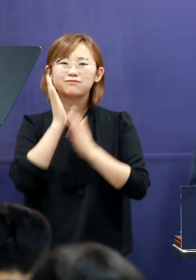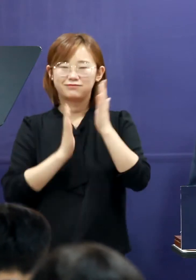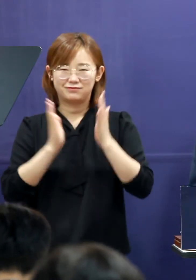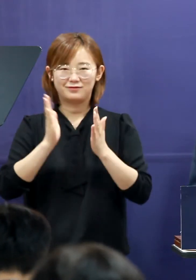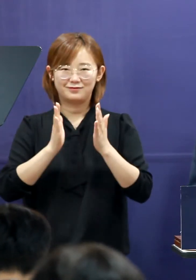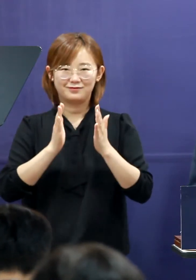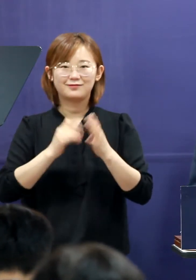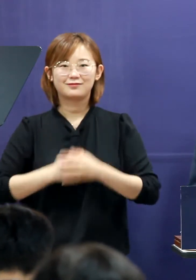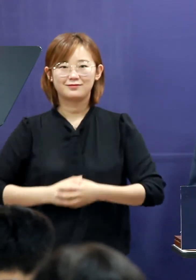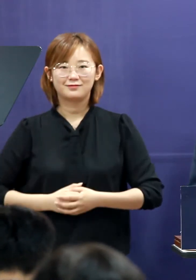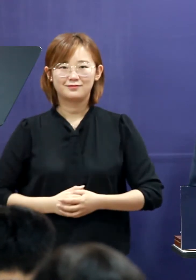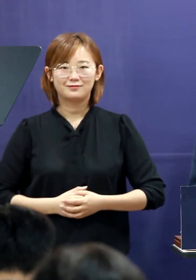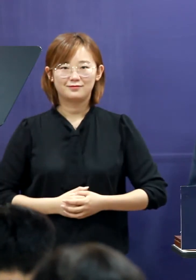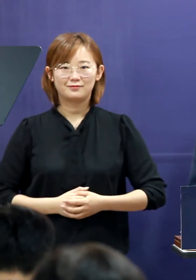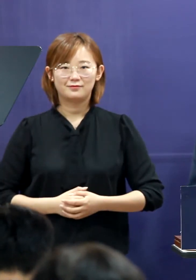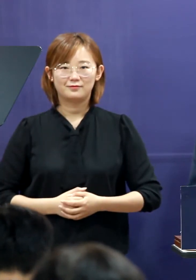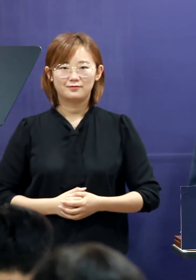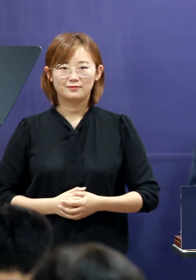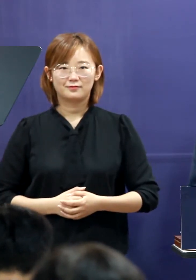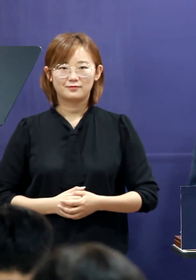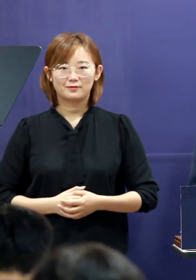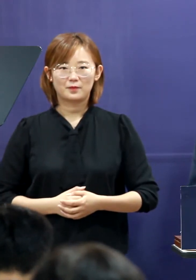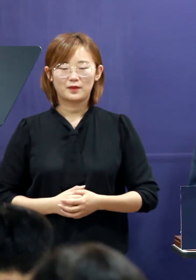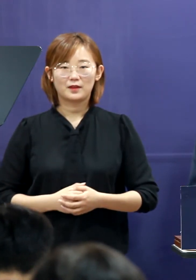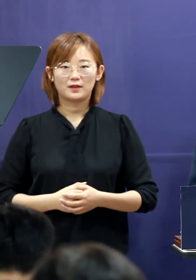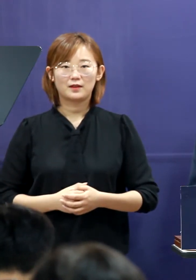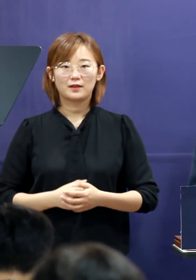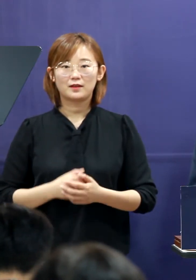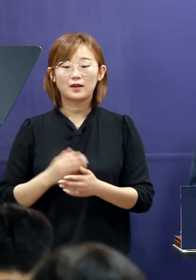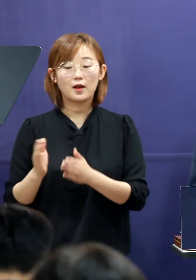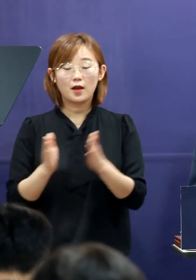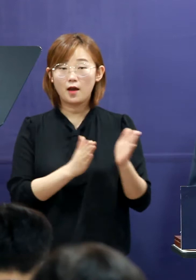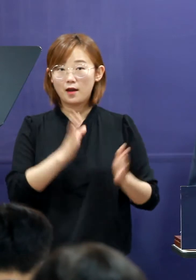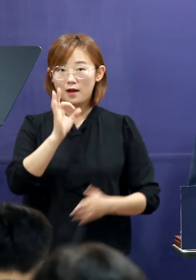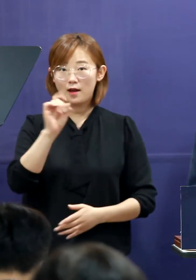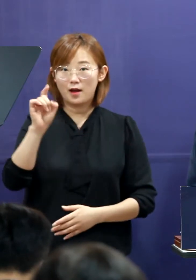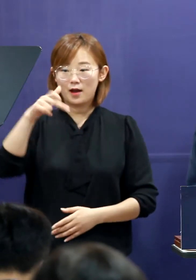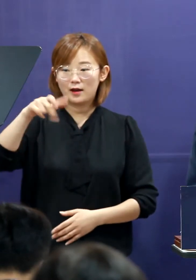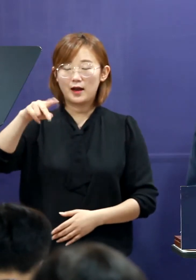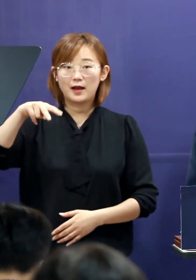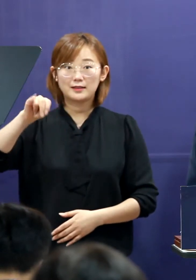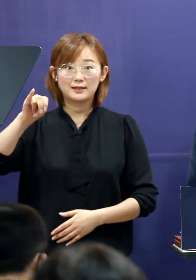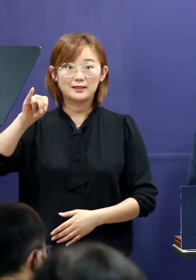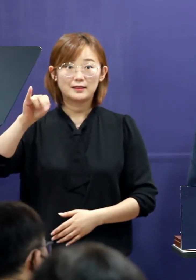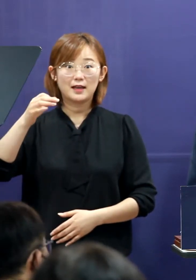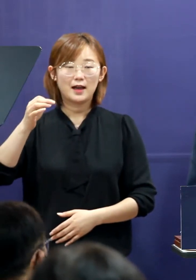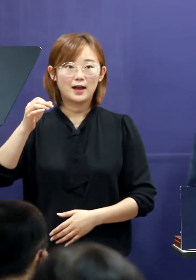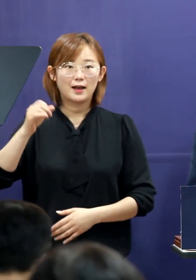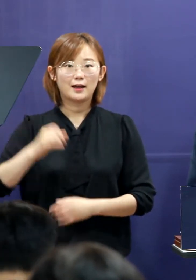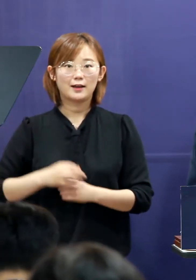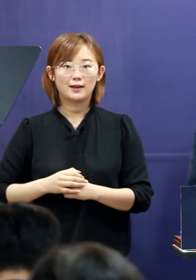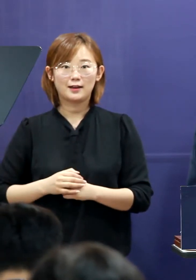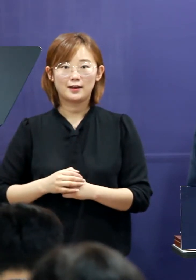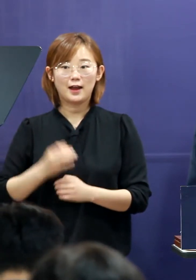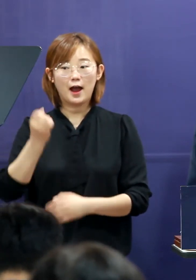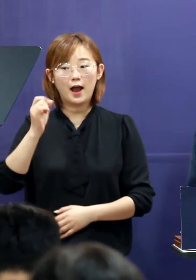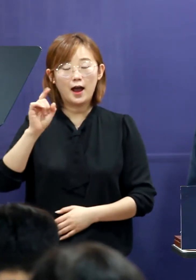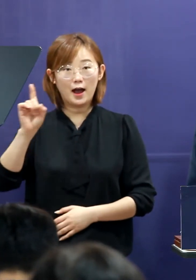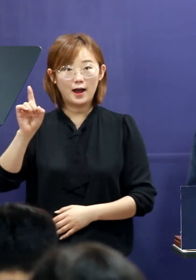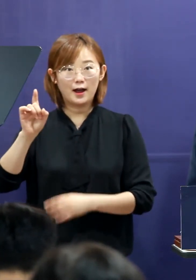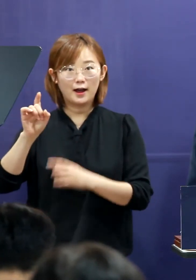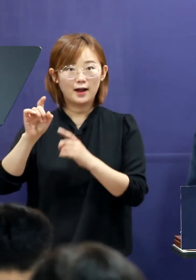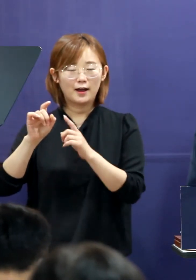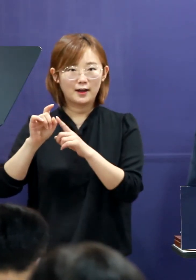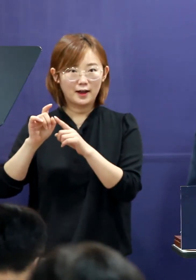고모이고요. 아카시아는 또 호주 등에서 자생하는 장미목 나무로서